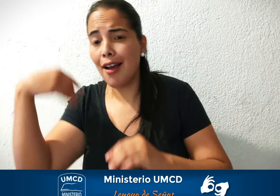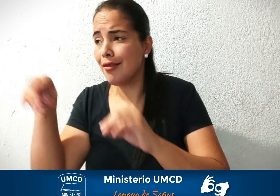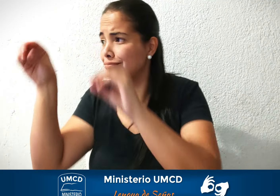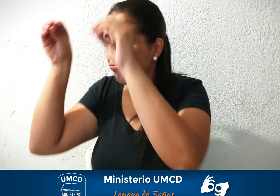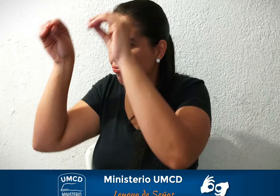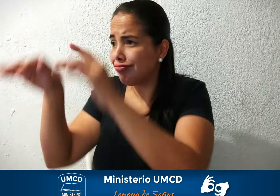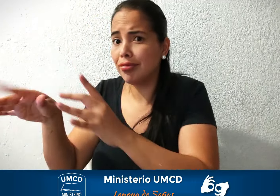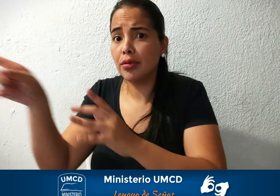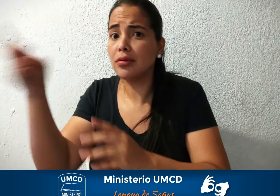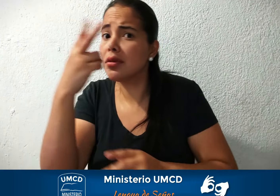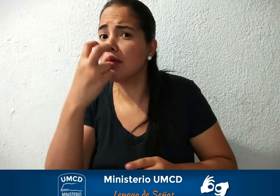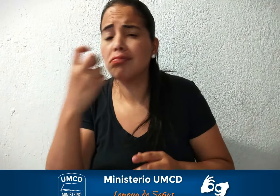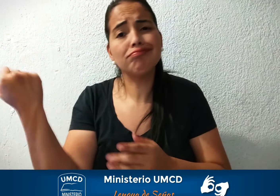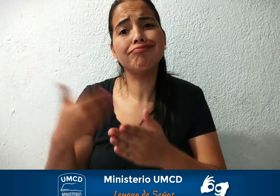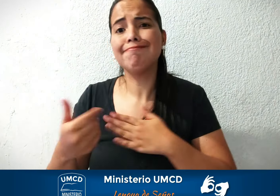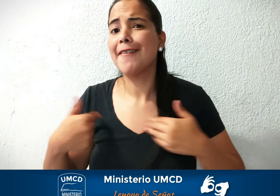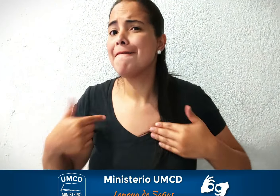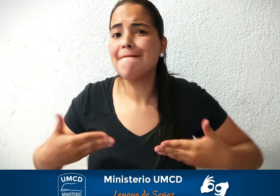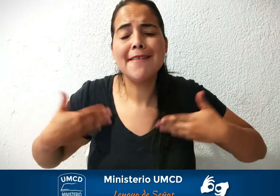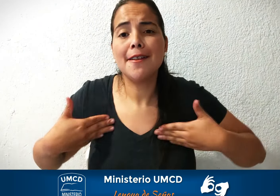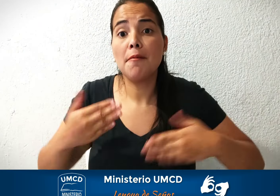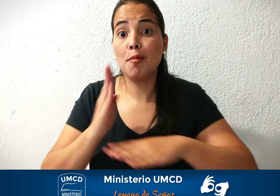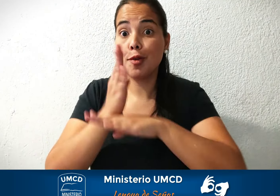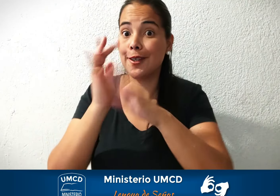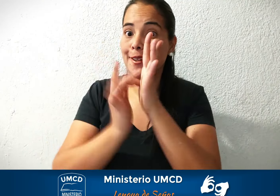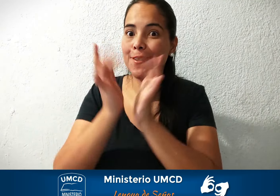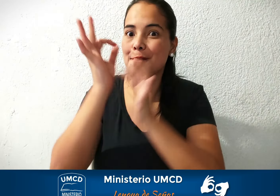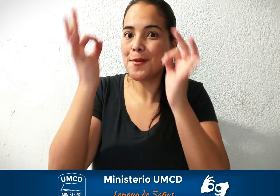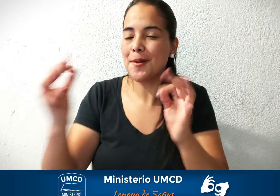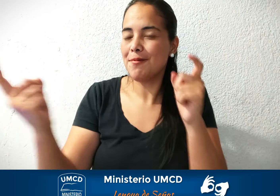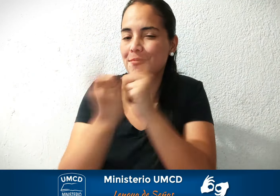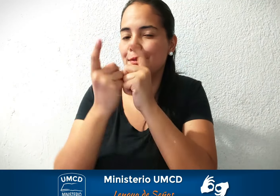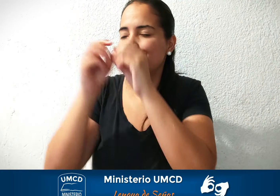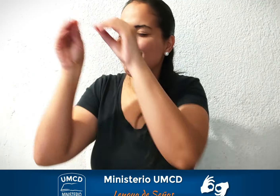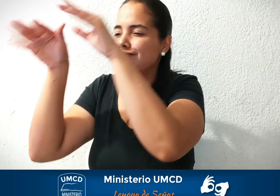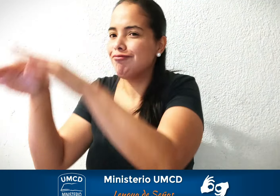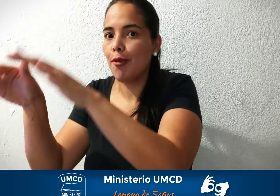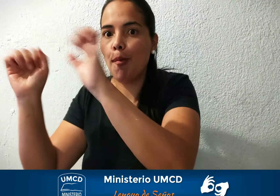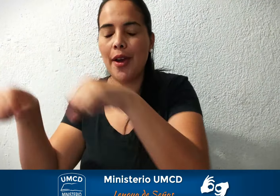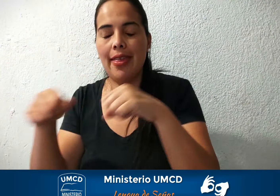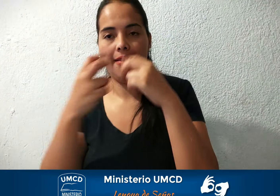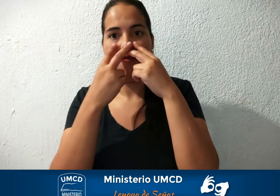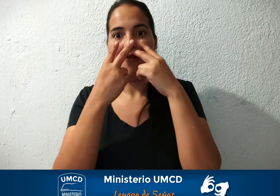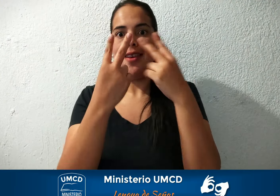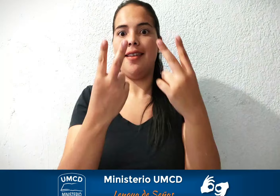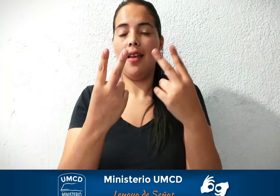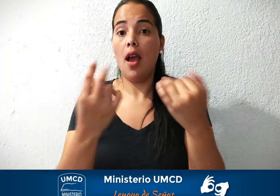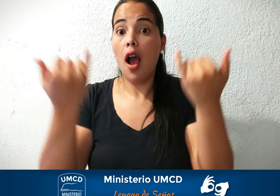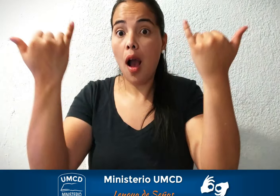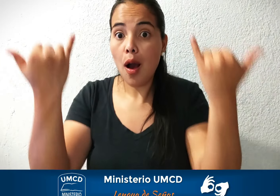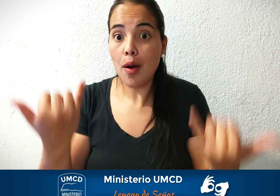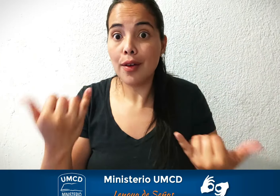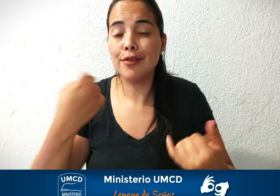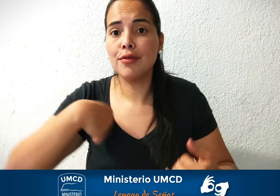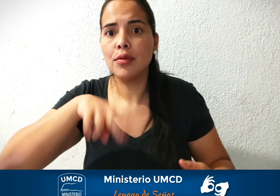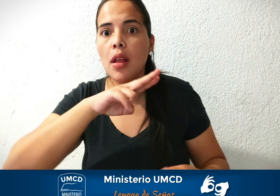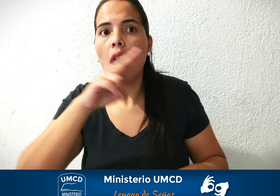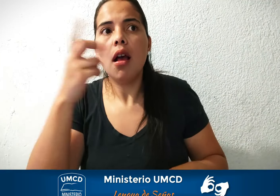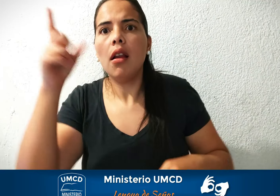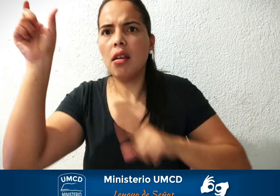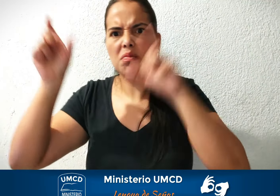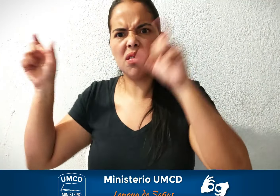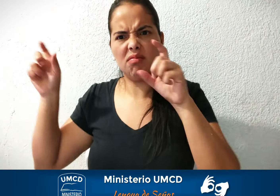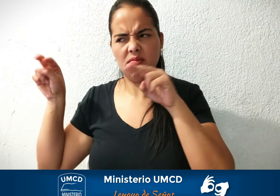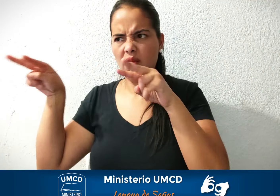sido ciego, pero que ahora por la obra de Jesús podía ver. Tal fue la magnitud de ese testimonio que